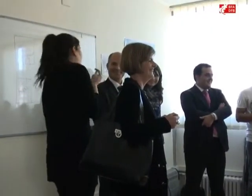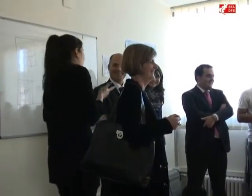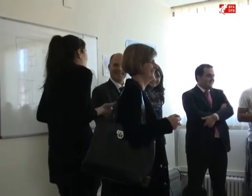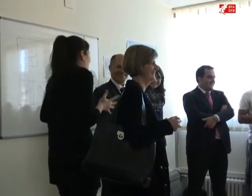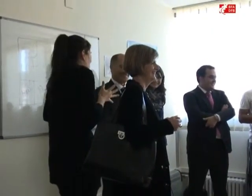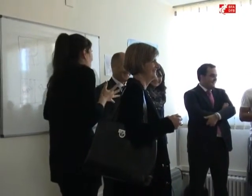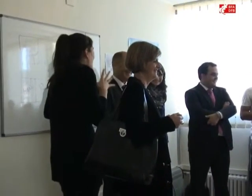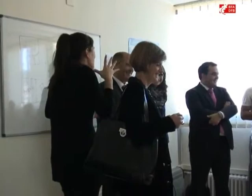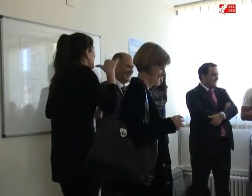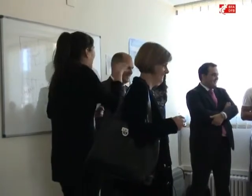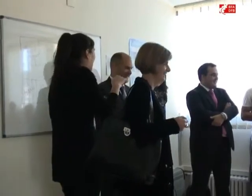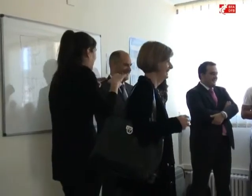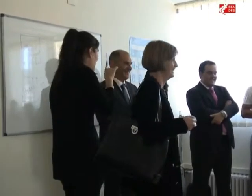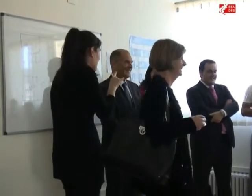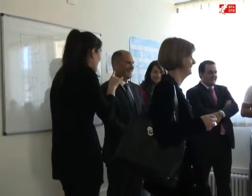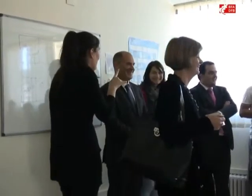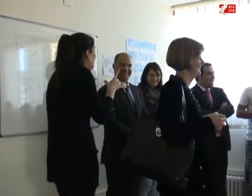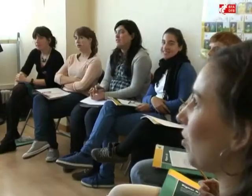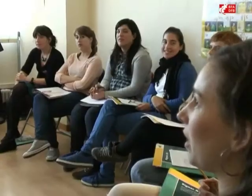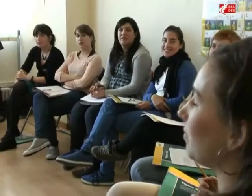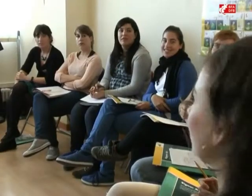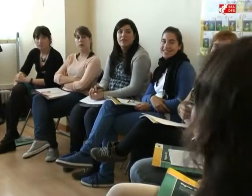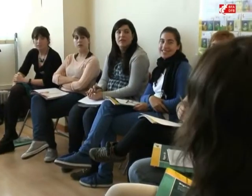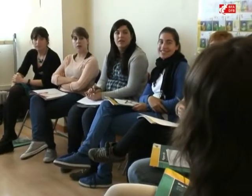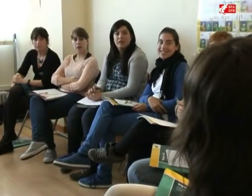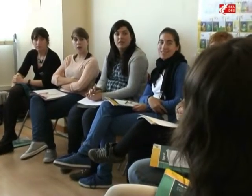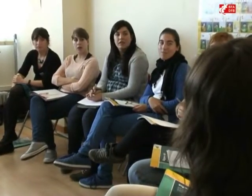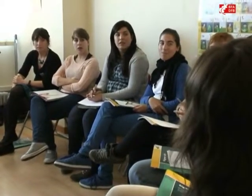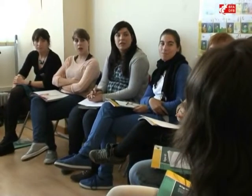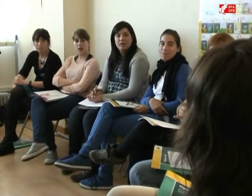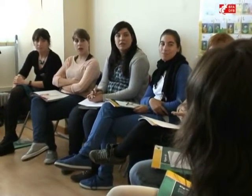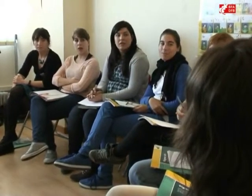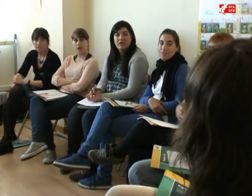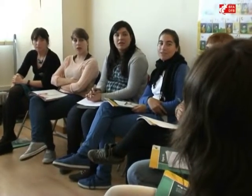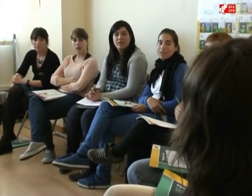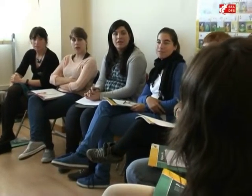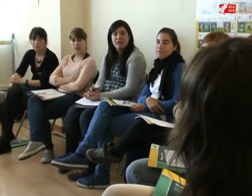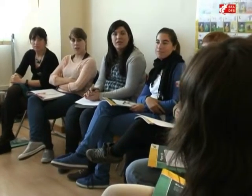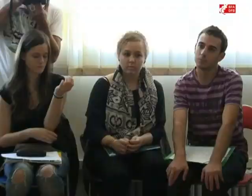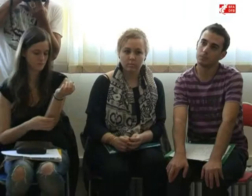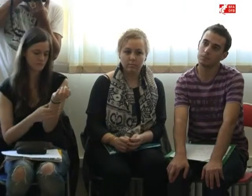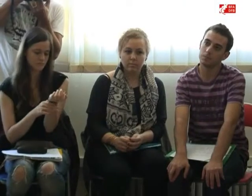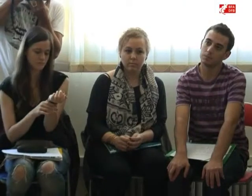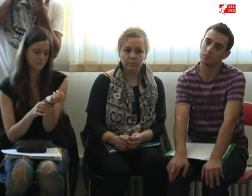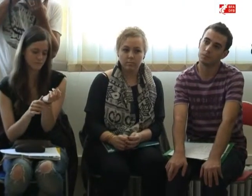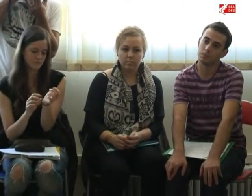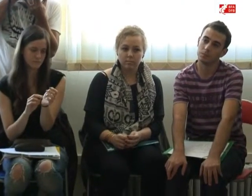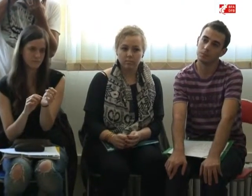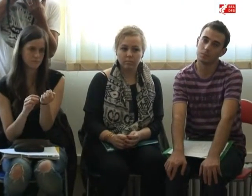Bueno, saludarnos. suficiente no, pero una base sí que tienes. O sea, no eres eso, experta ni mucho